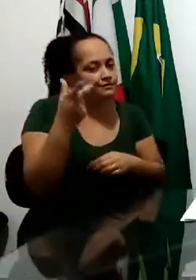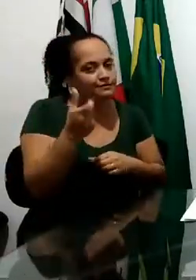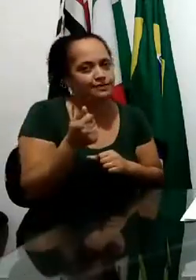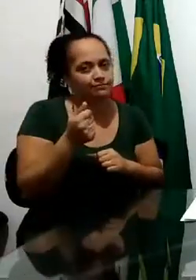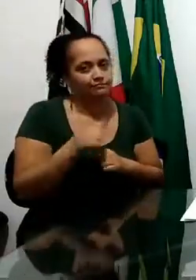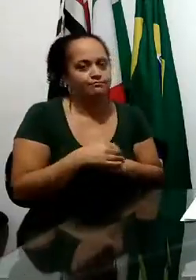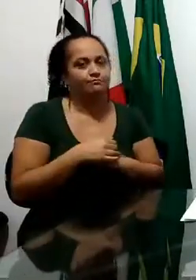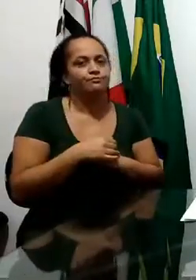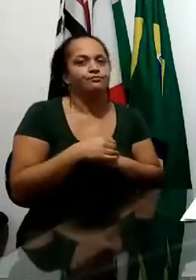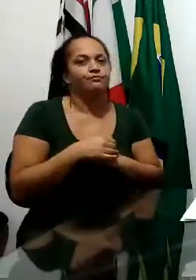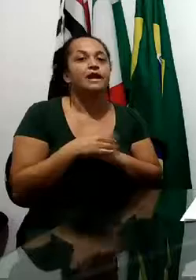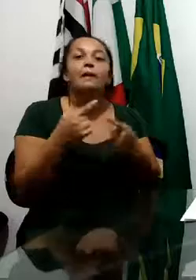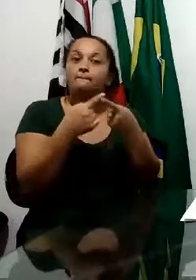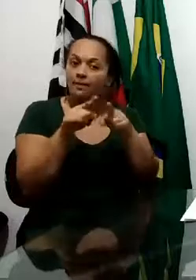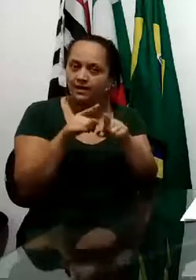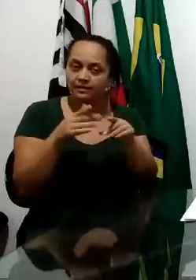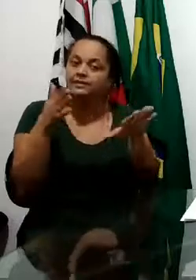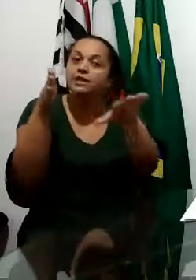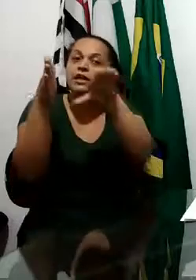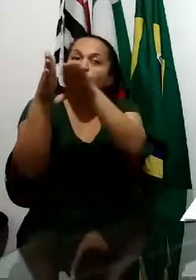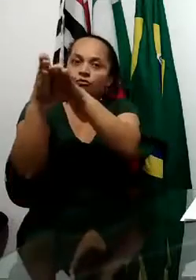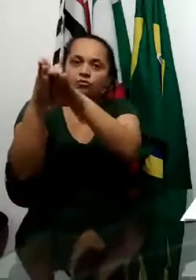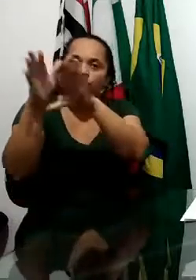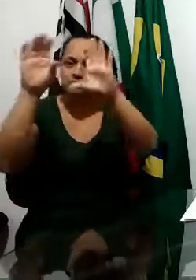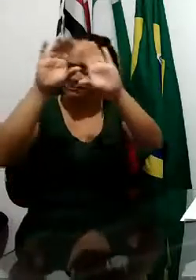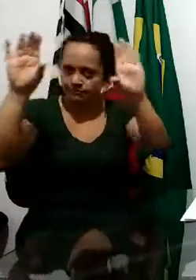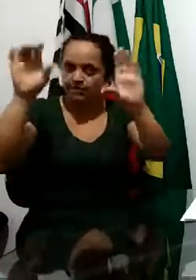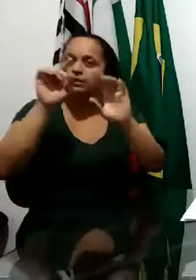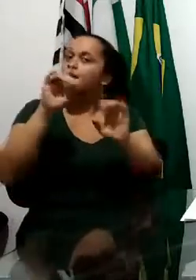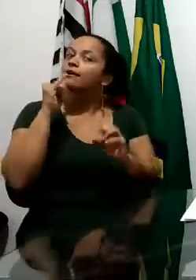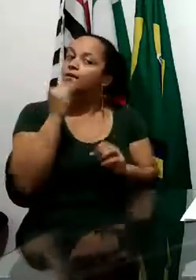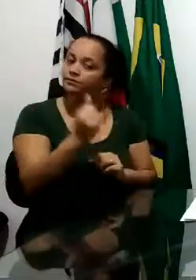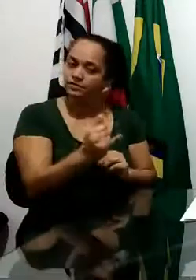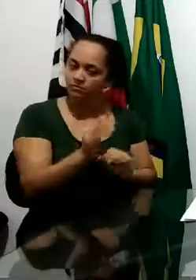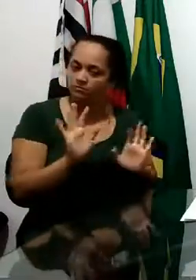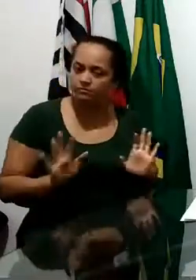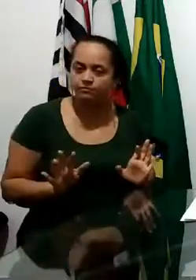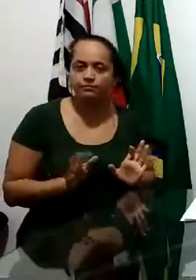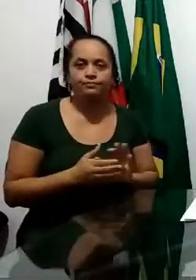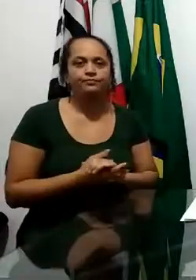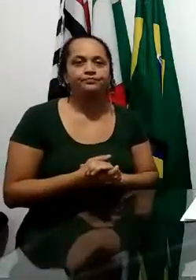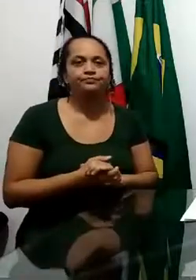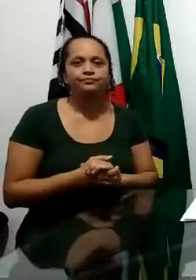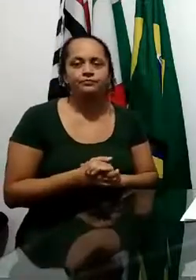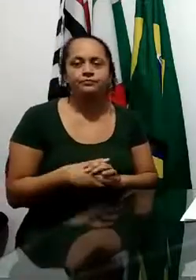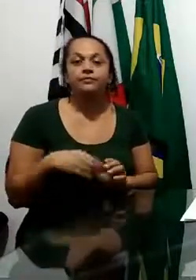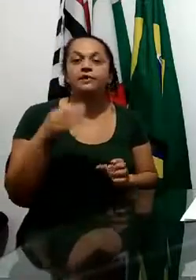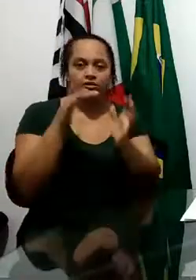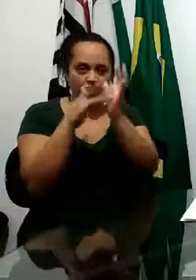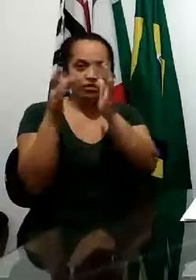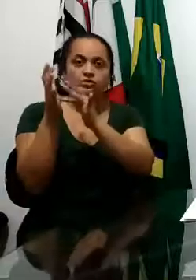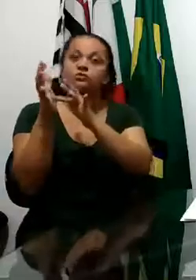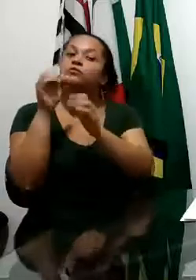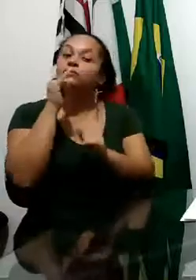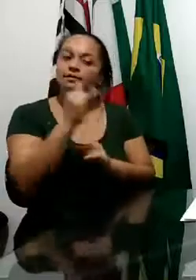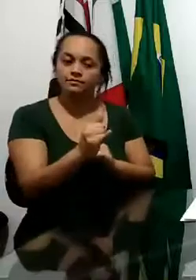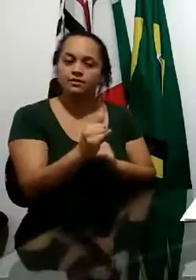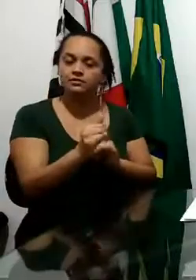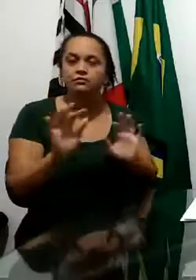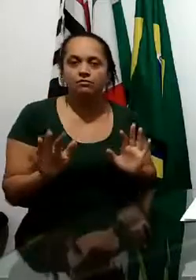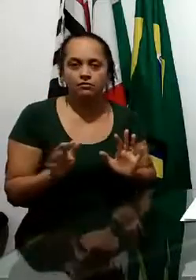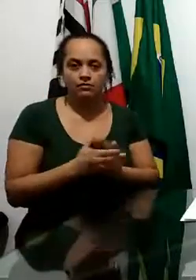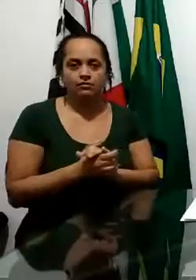de subir aos céus, ele nos deu a seguinte ordem. Isso é uma ordem que o Senhor nos deu. É um